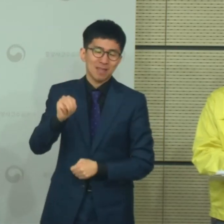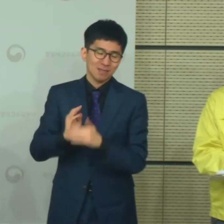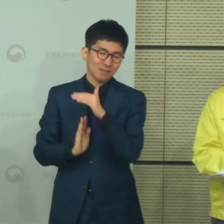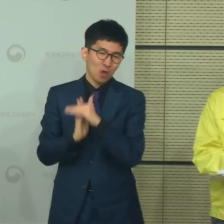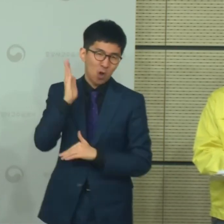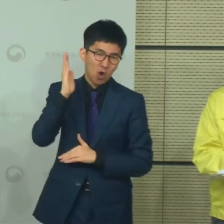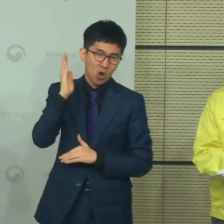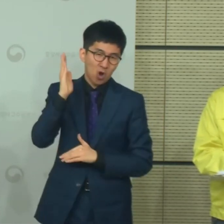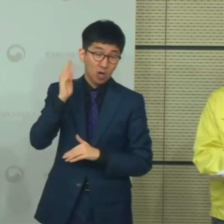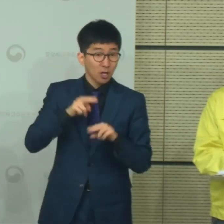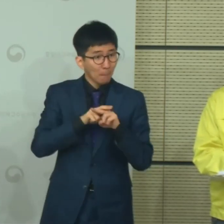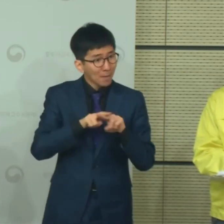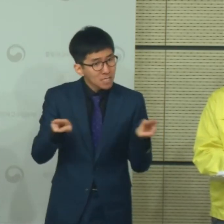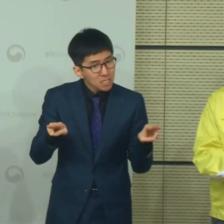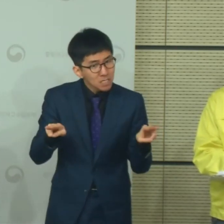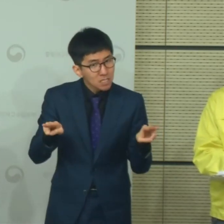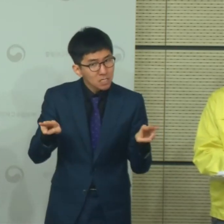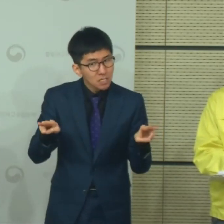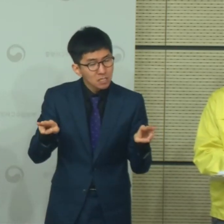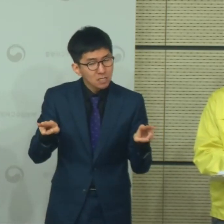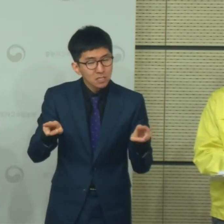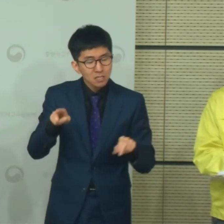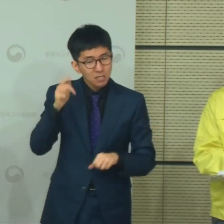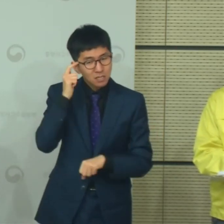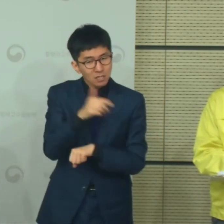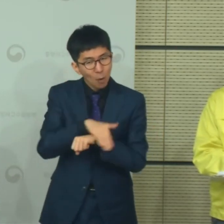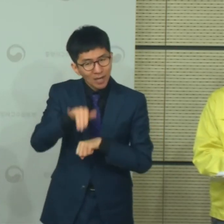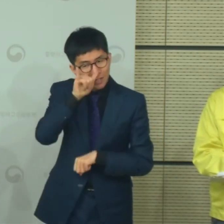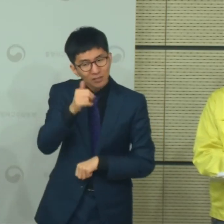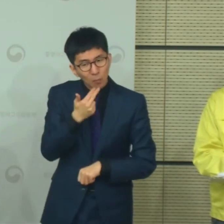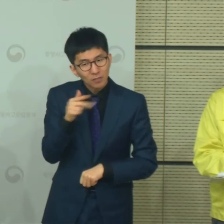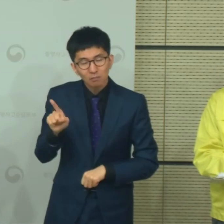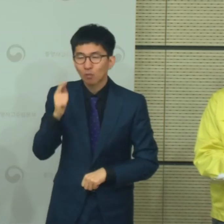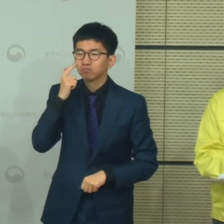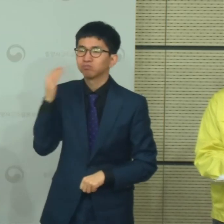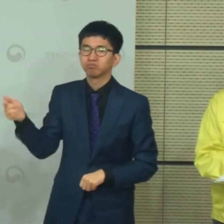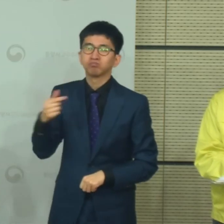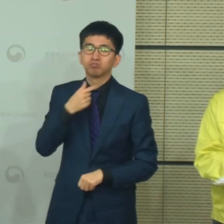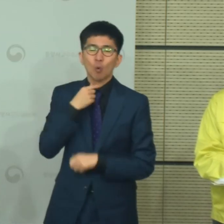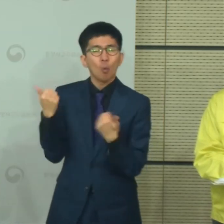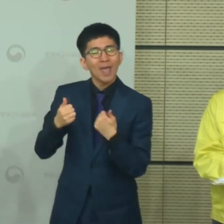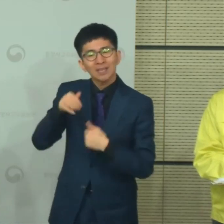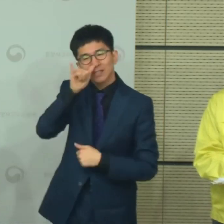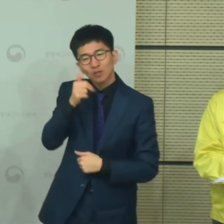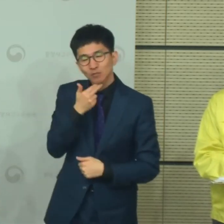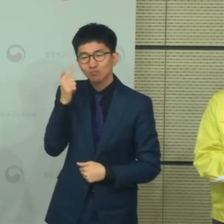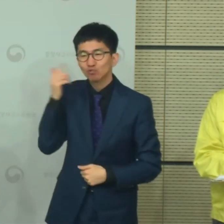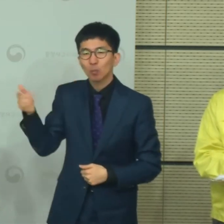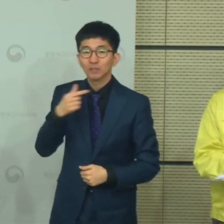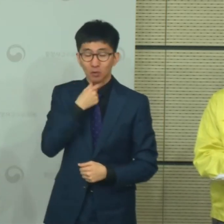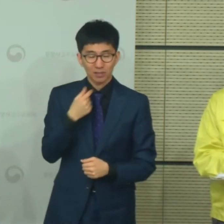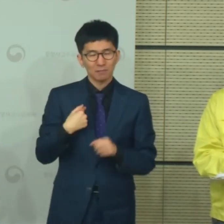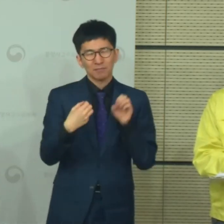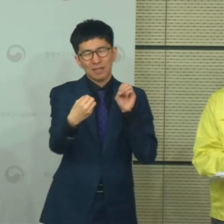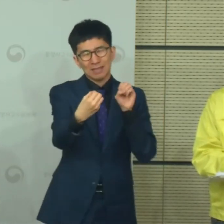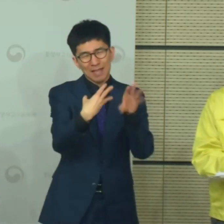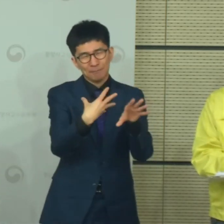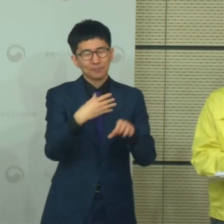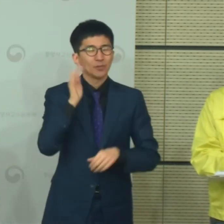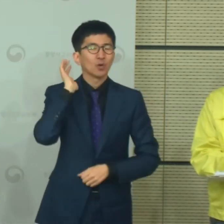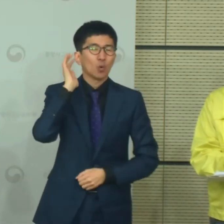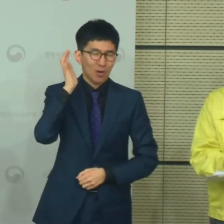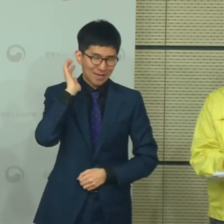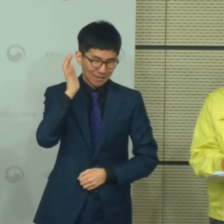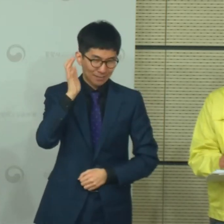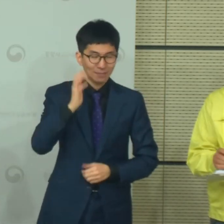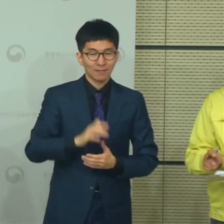대해서 어떤 입장인지 법리적인 검토를 하고 있는지 궁금합니다. 두 번째에 대해서는 아직 답변드릴 상황이